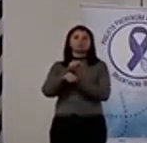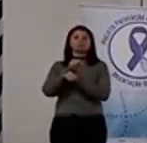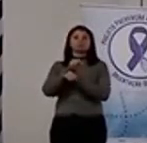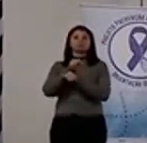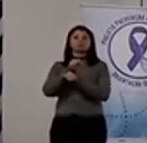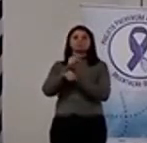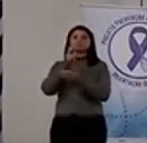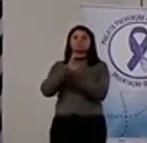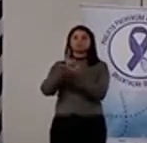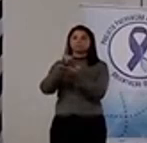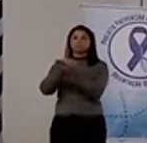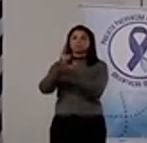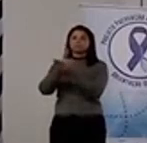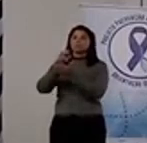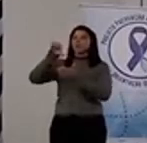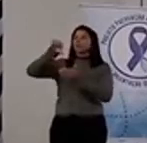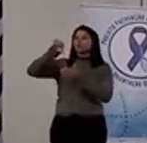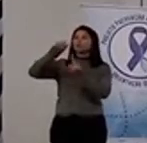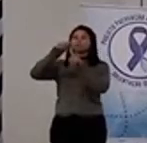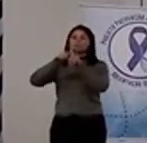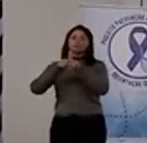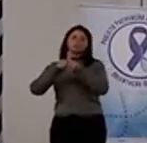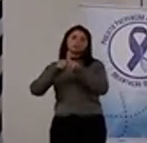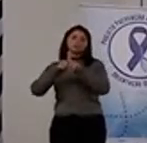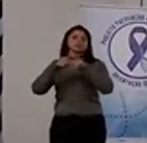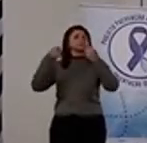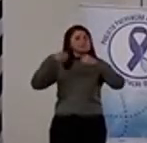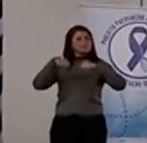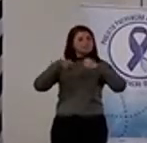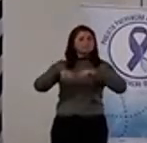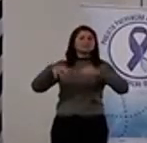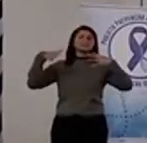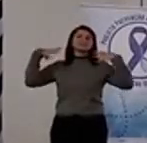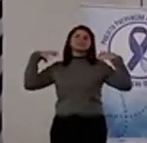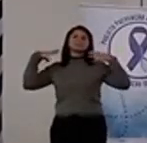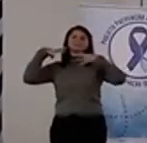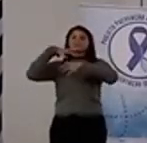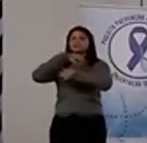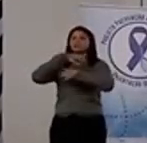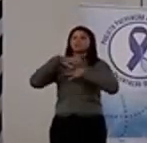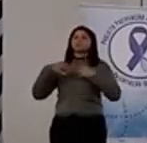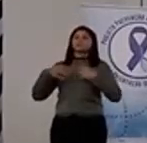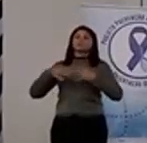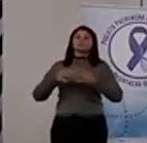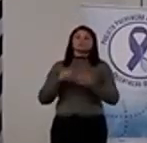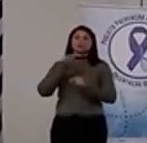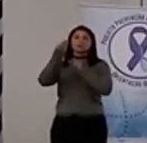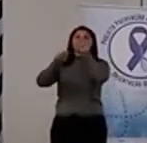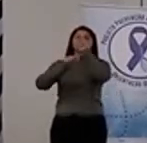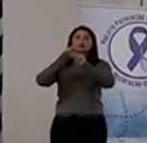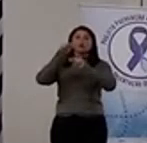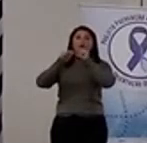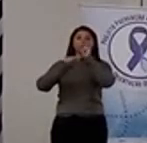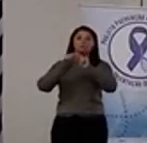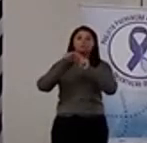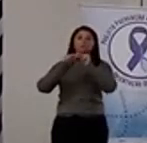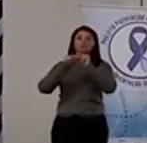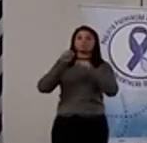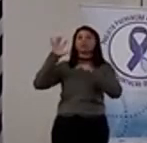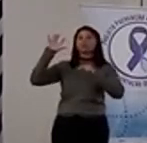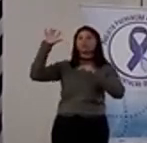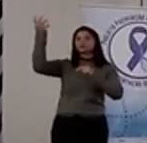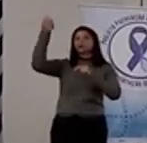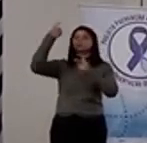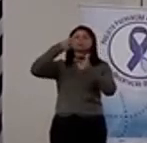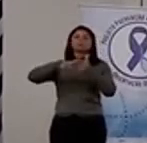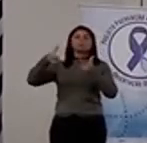mesma posição. Você acaba ficando o quê? Cheio de contraturas no corpo. Então, uma das causas de problemas de